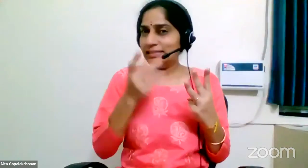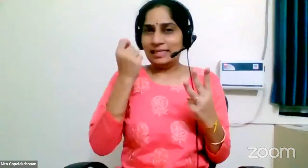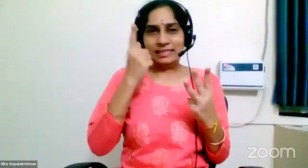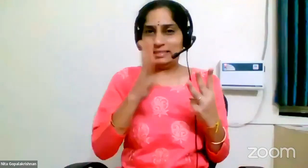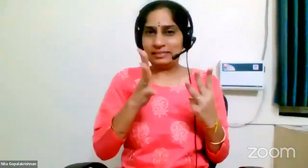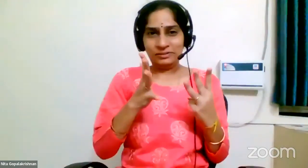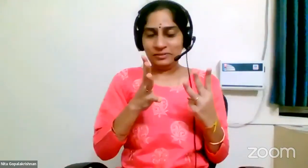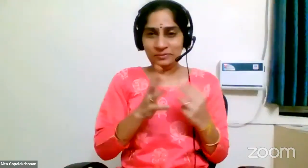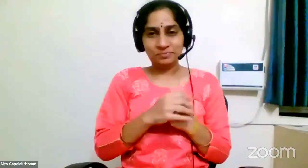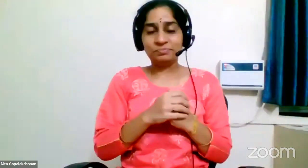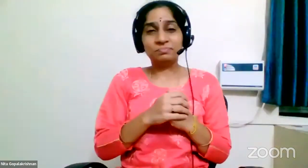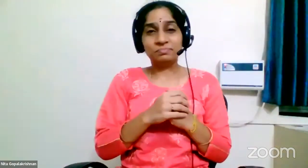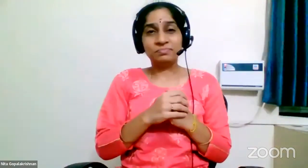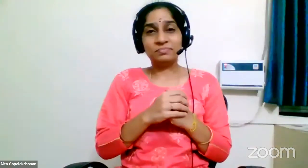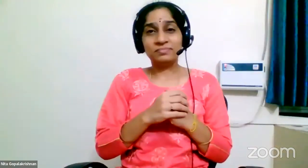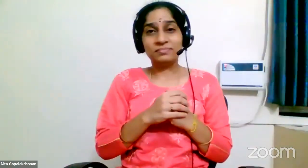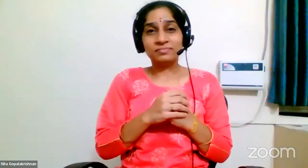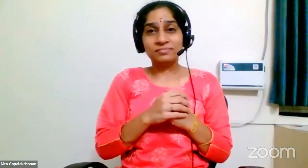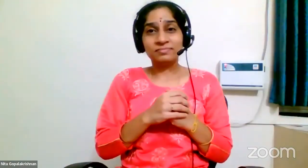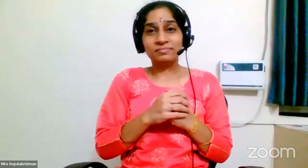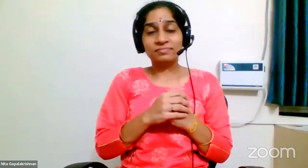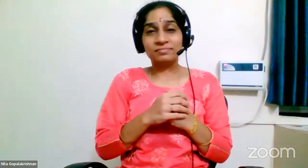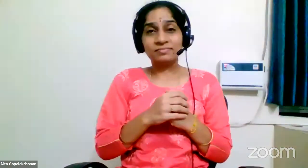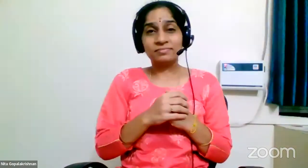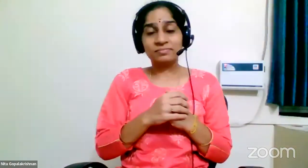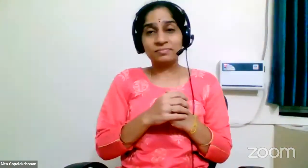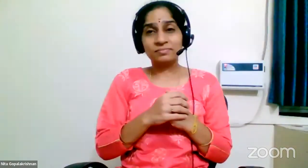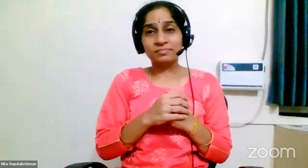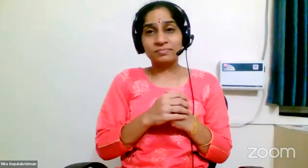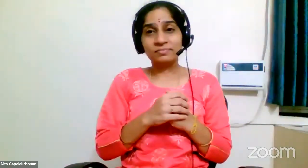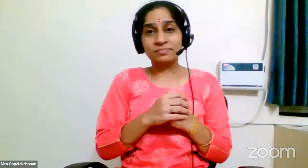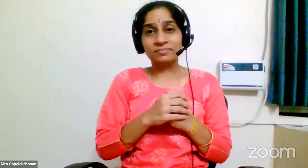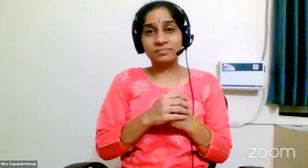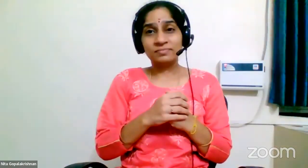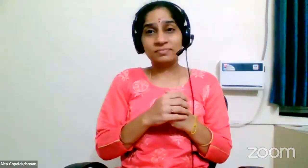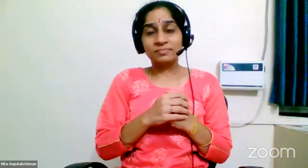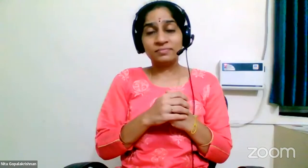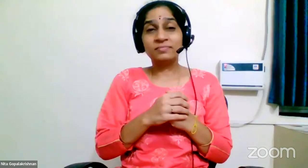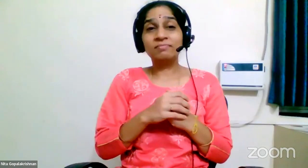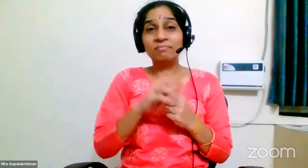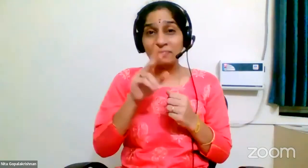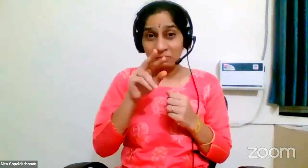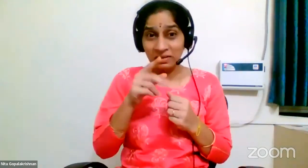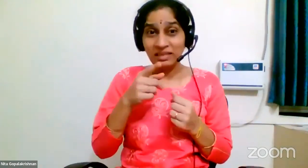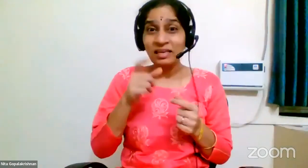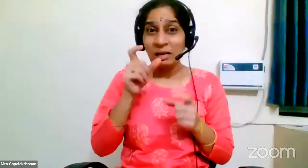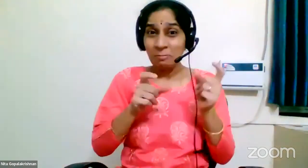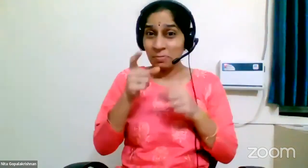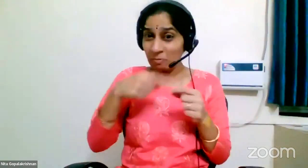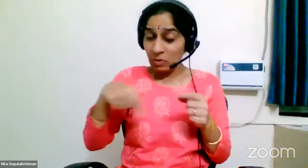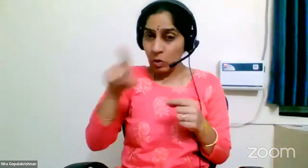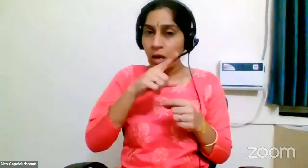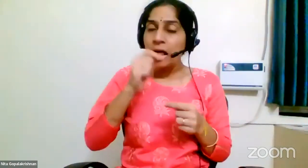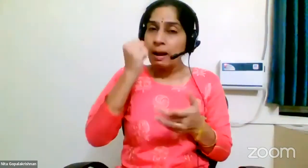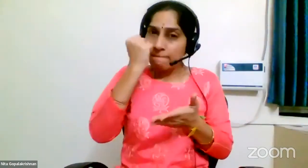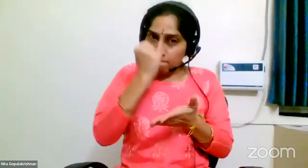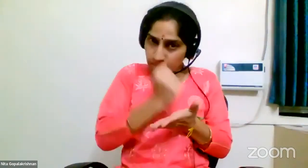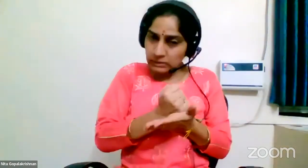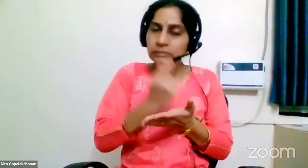और इसलिए मनुष्य को चाहिए कि इन तीनों को बहुत ढंग से, बहुत गहराई में समझे।